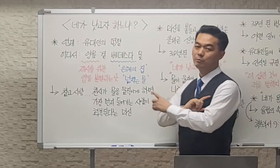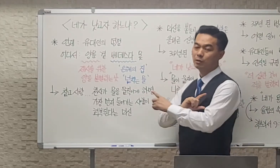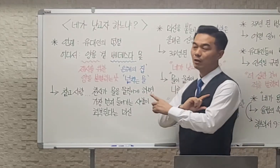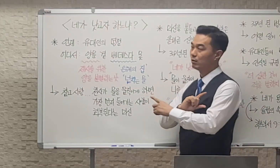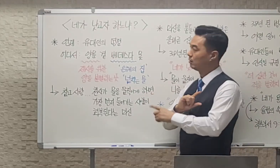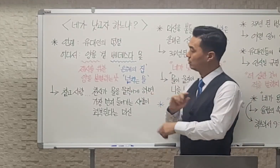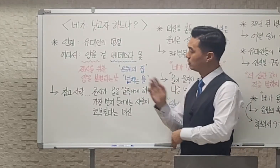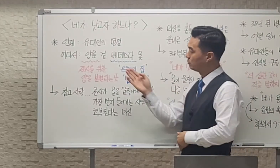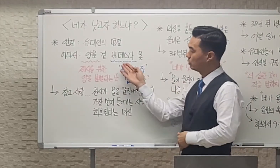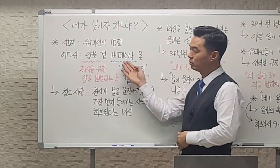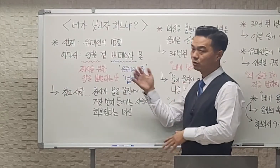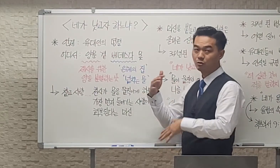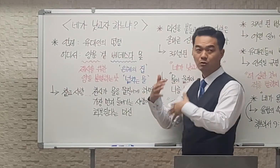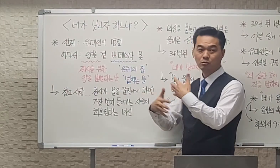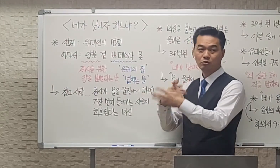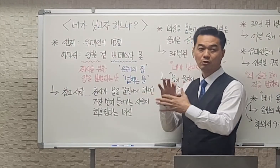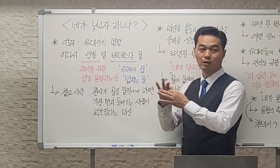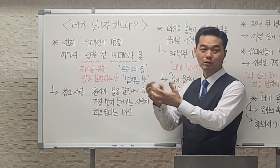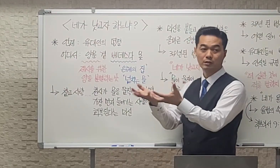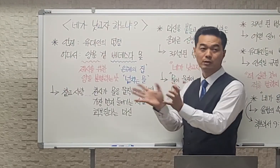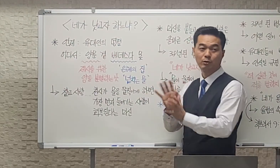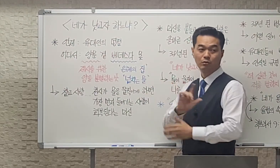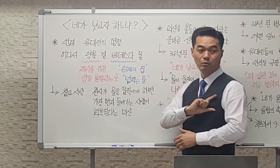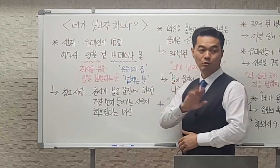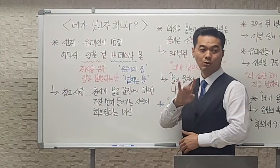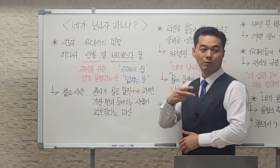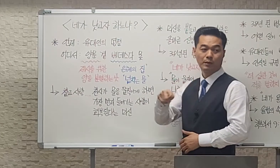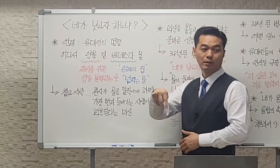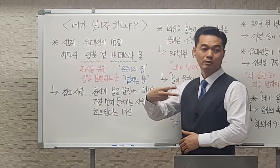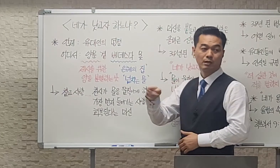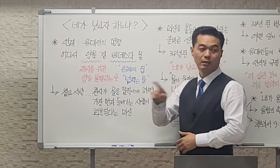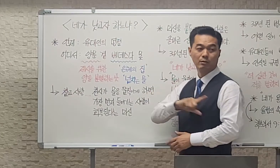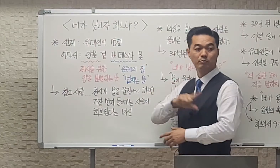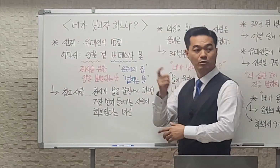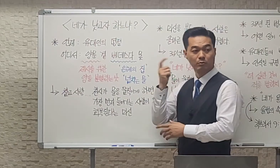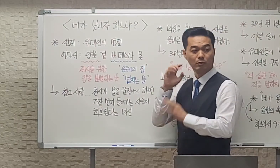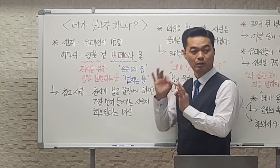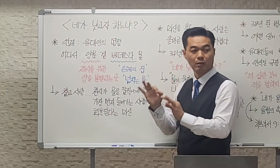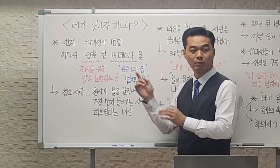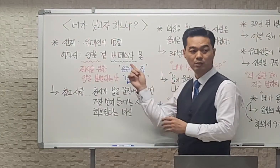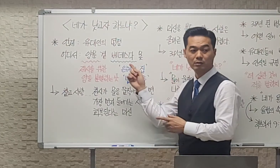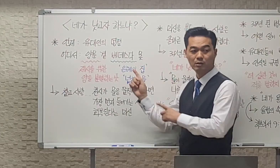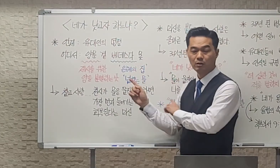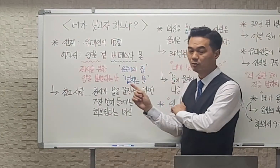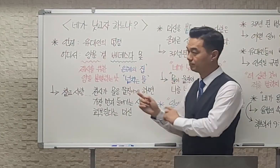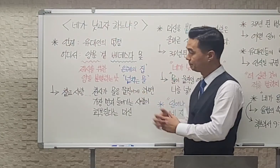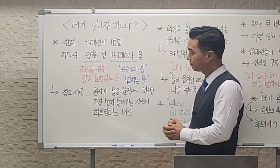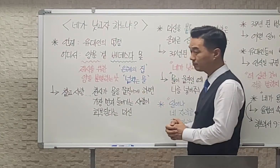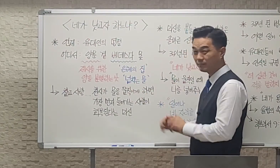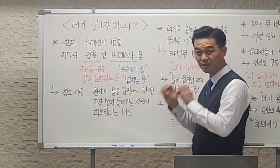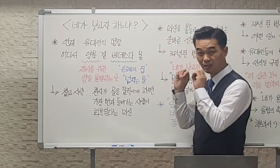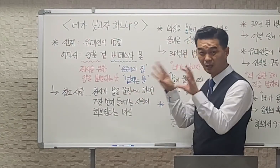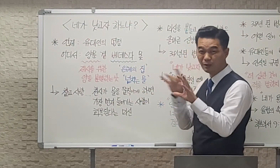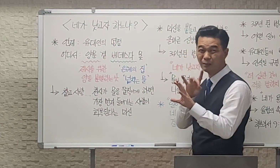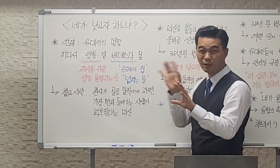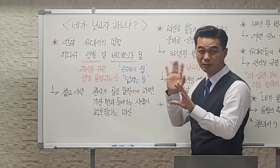이름입니다. 심지어는 이거 수학 관련 단체명도 베데스다 이름 들어본 것 같아요. 있어요. 에바다만